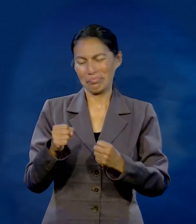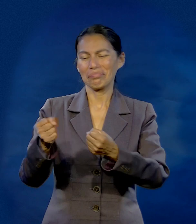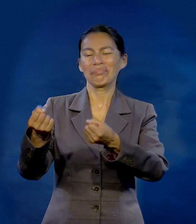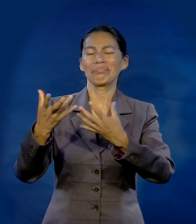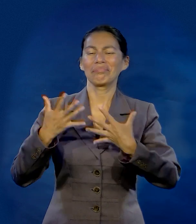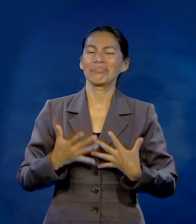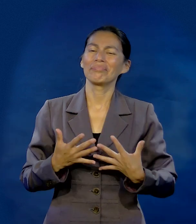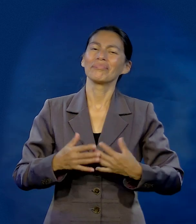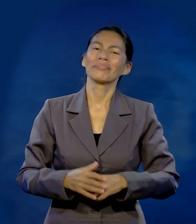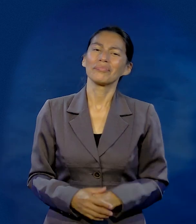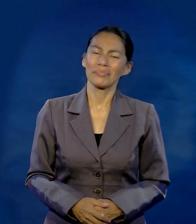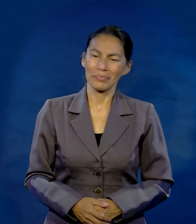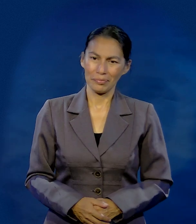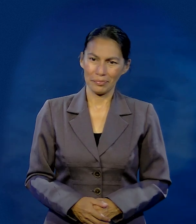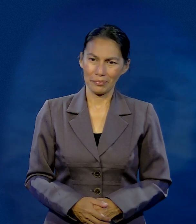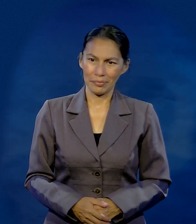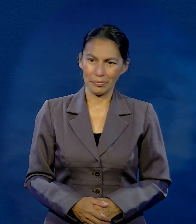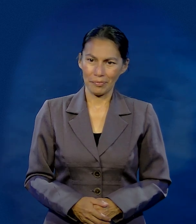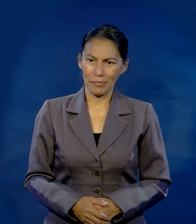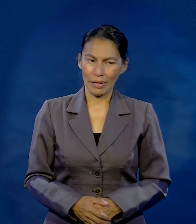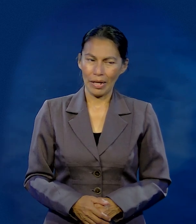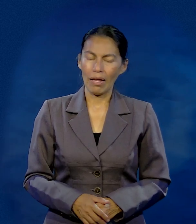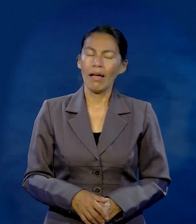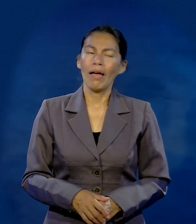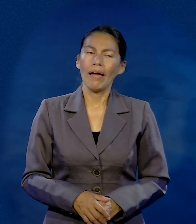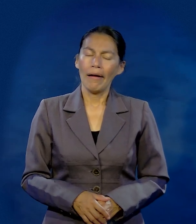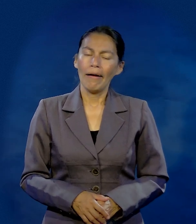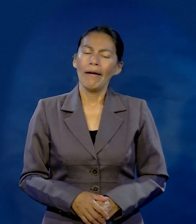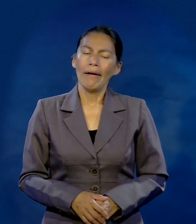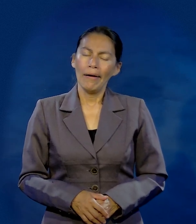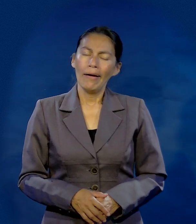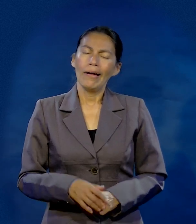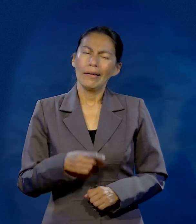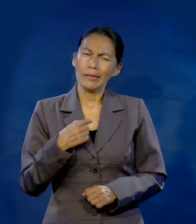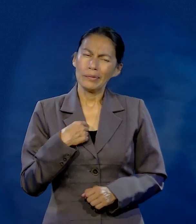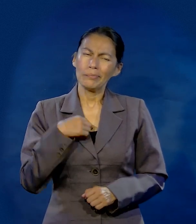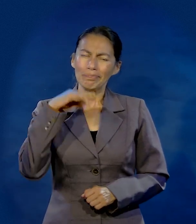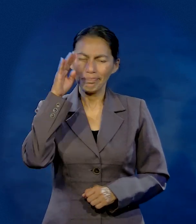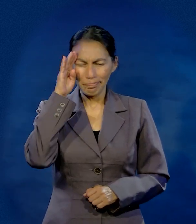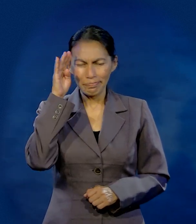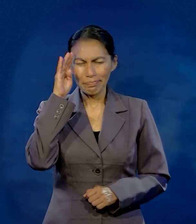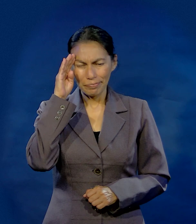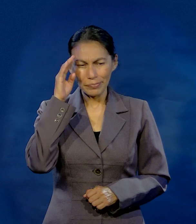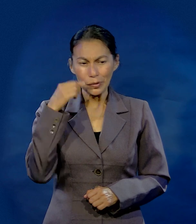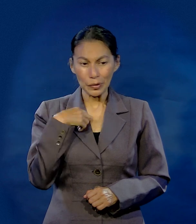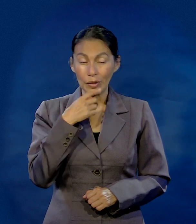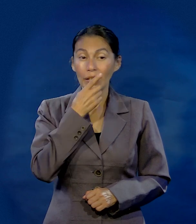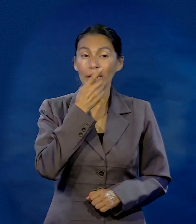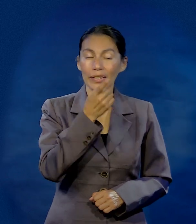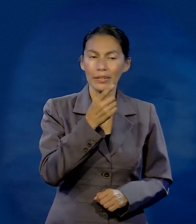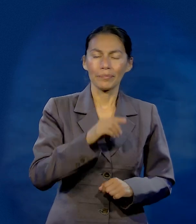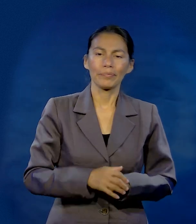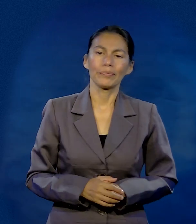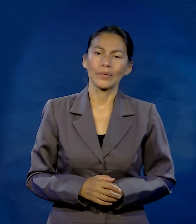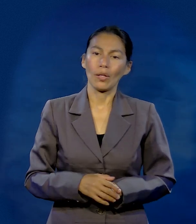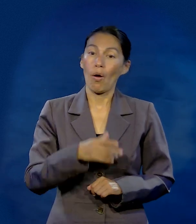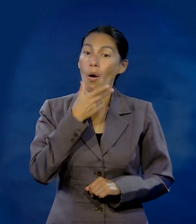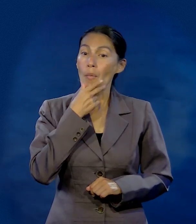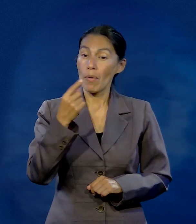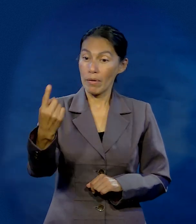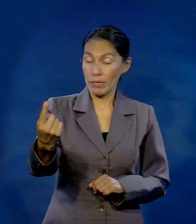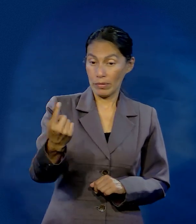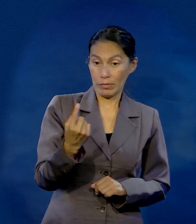a Jesús no le dicen que no ni los sacerdotes seguro que si Jesús viene y me echa la mano y le dice Hey No seas así envidioso